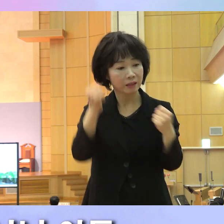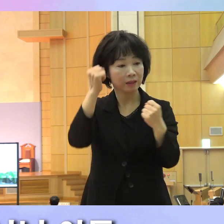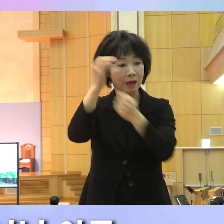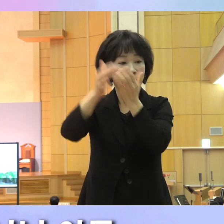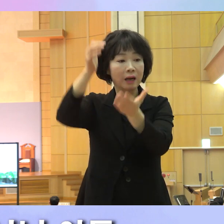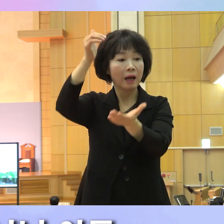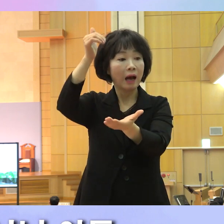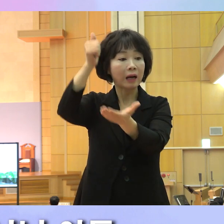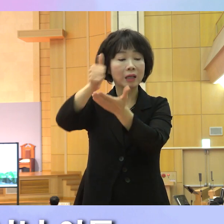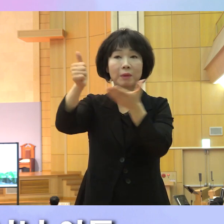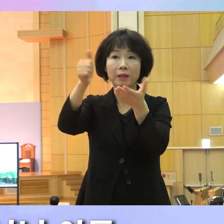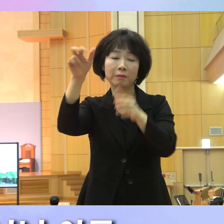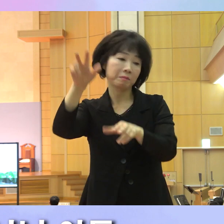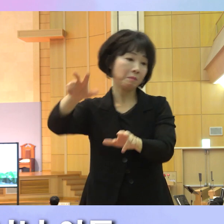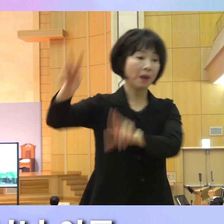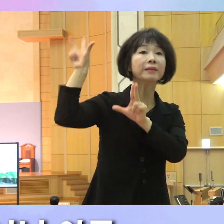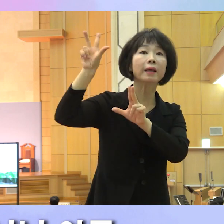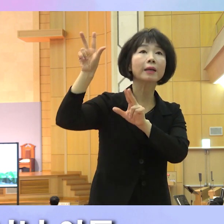살아계신 하나님,